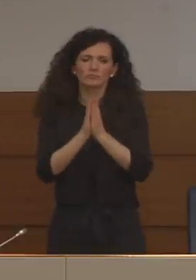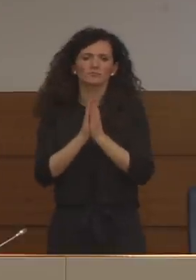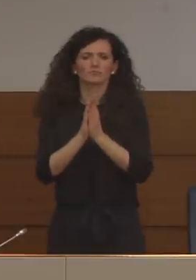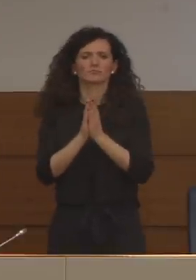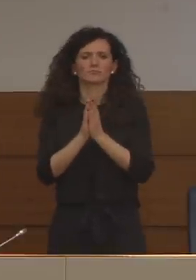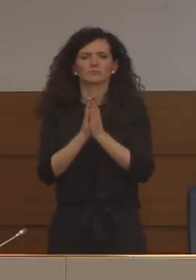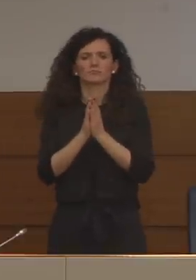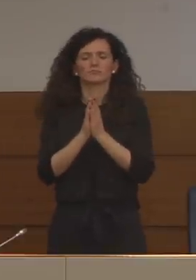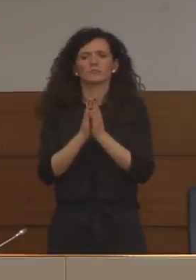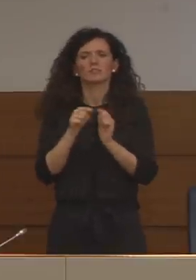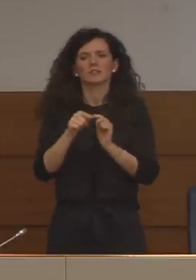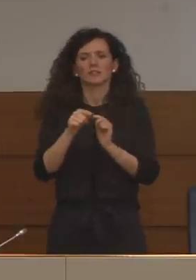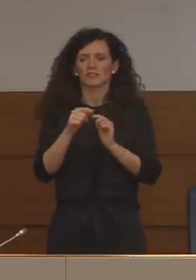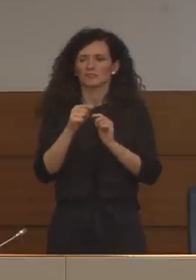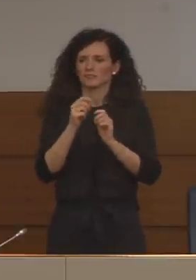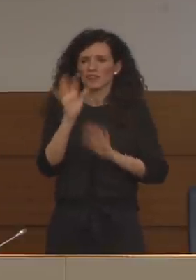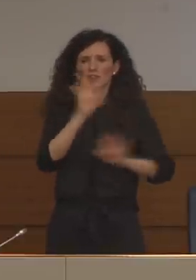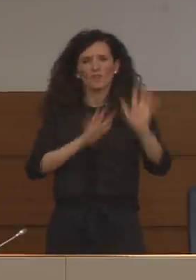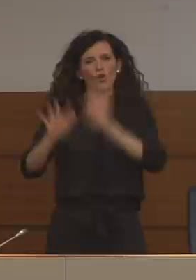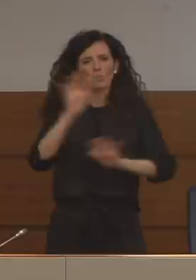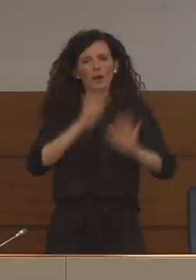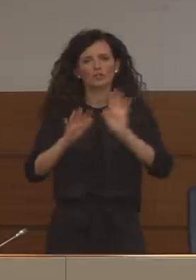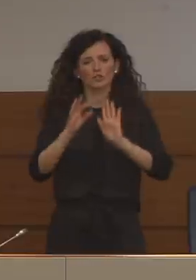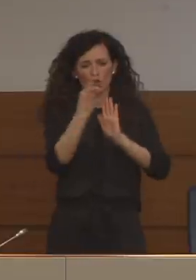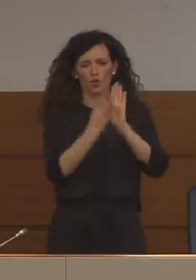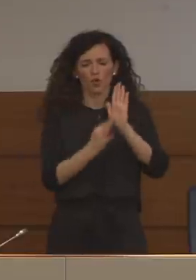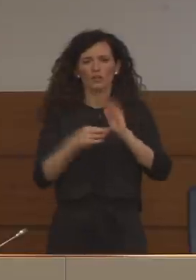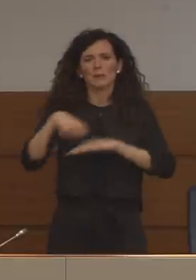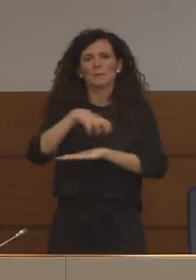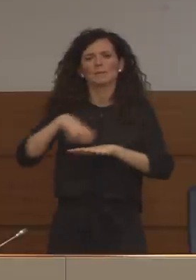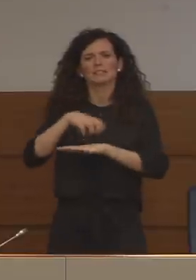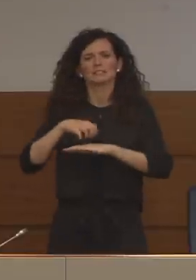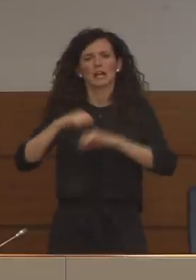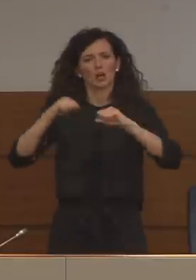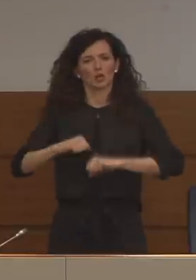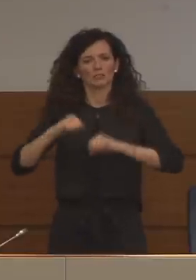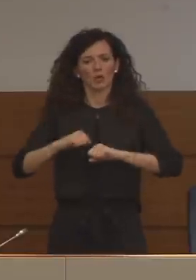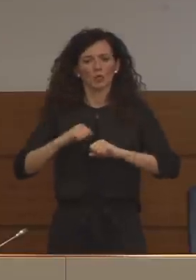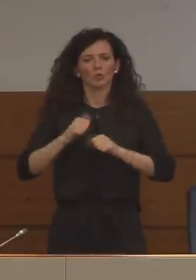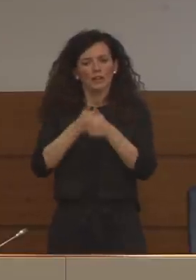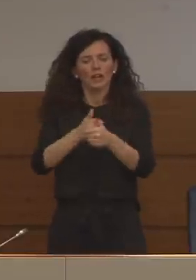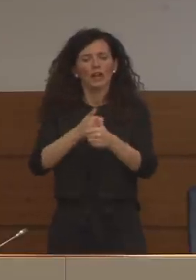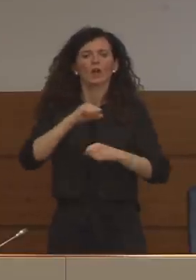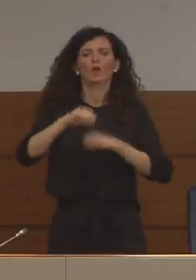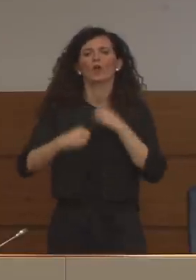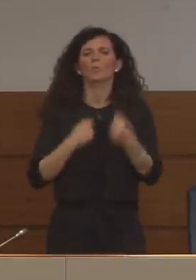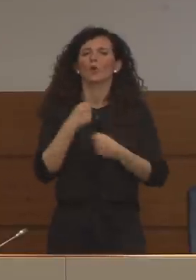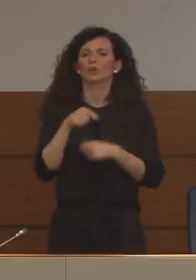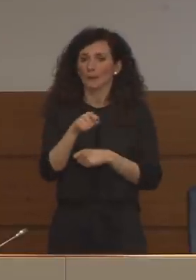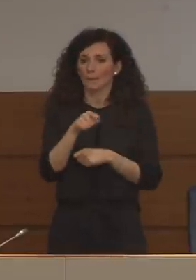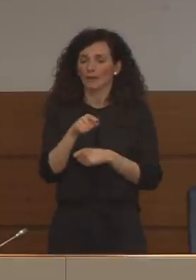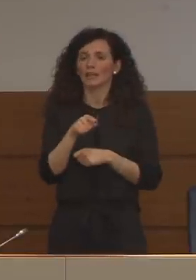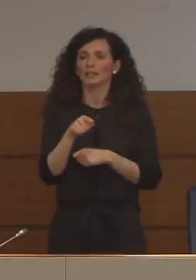famoso decalogo elaborato dal ministero della salute evidentemente ben scritto